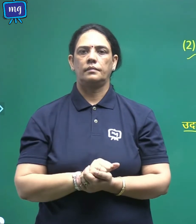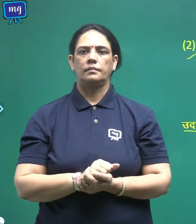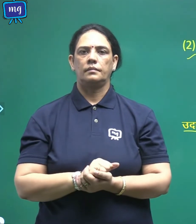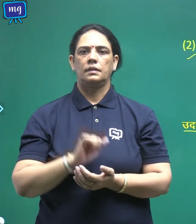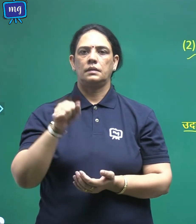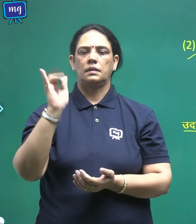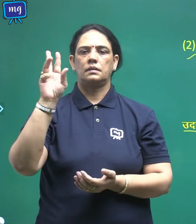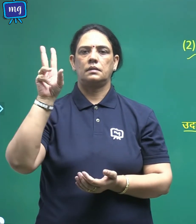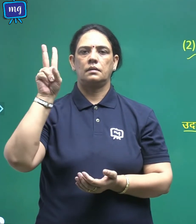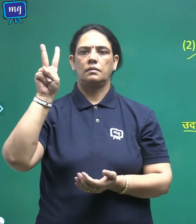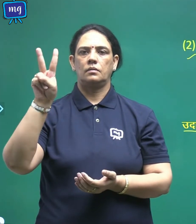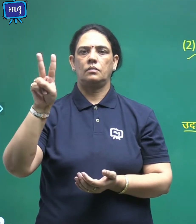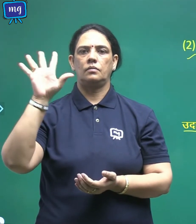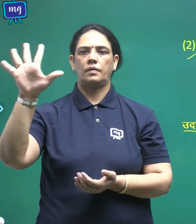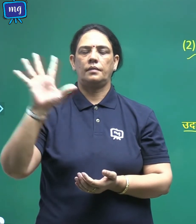625।